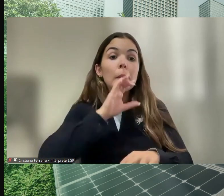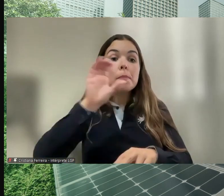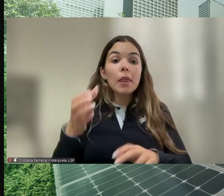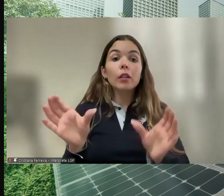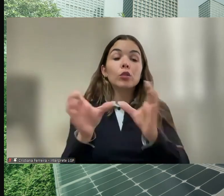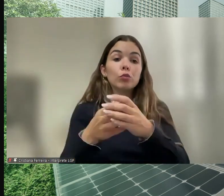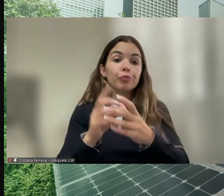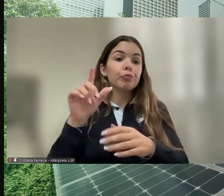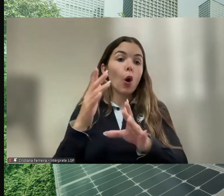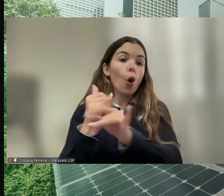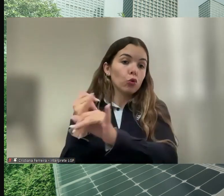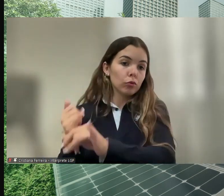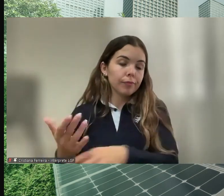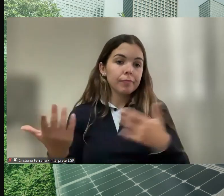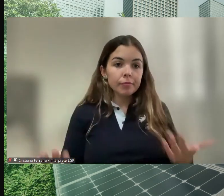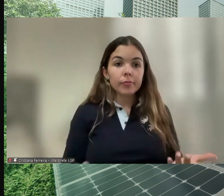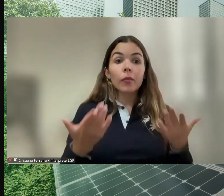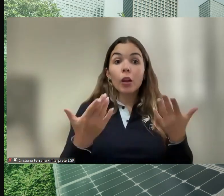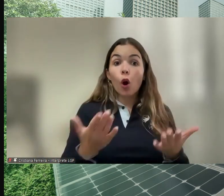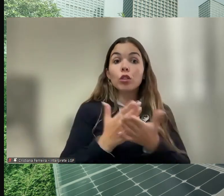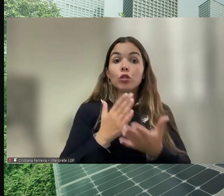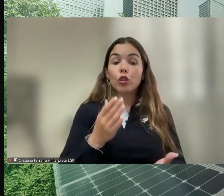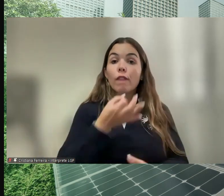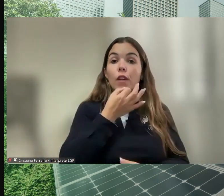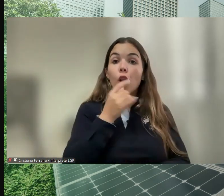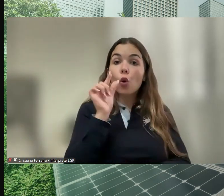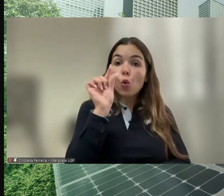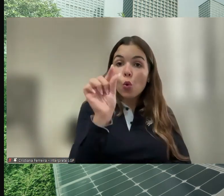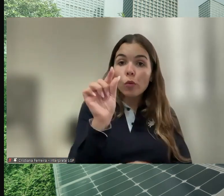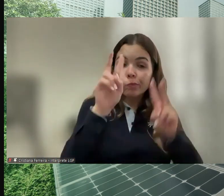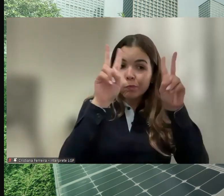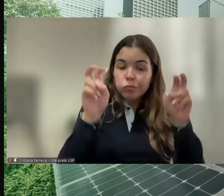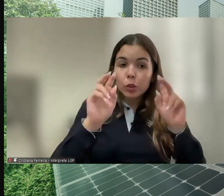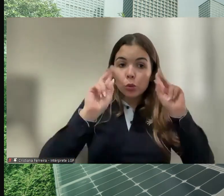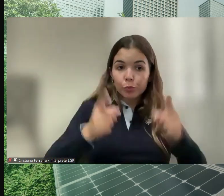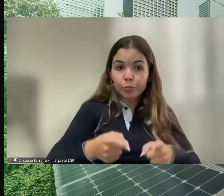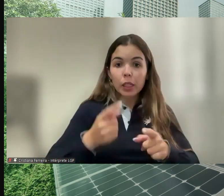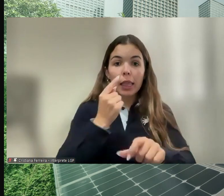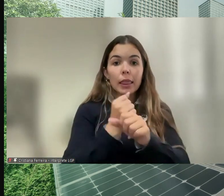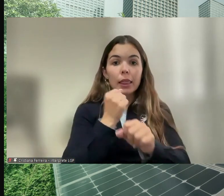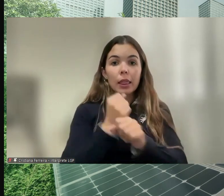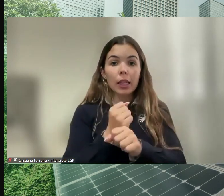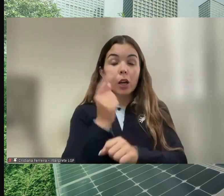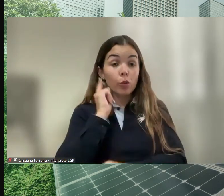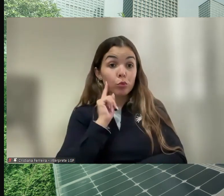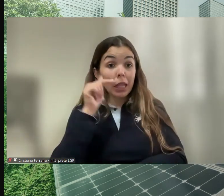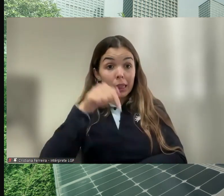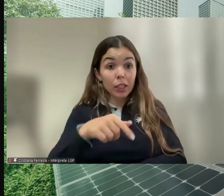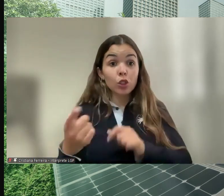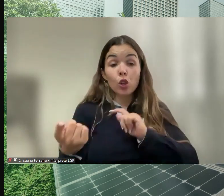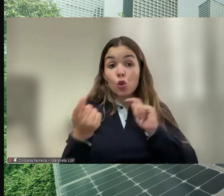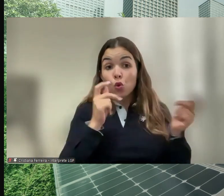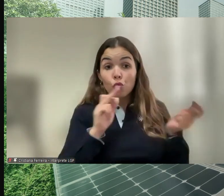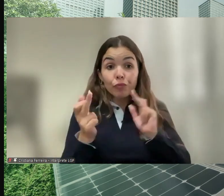comunidades. Finalmente, queria só abordar um tópico também que começámos a trabalhar e acho que também pode ser relevante para esta discussão hoje,